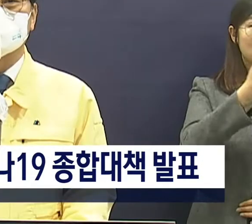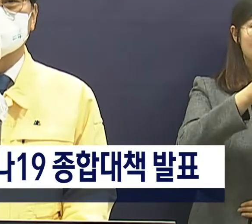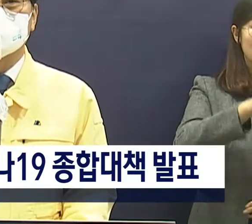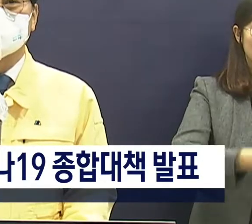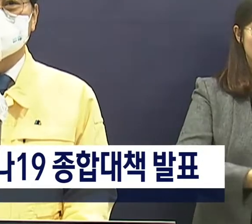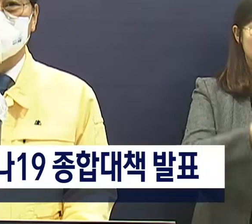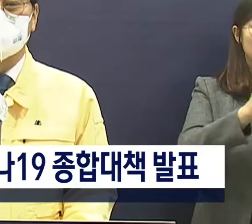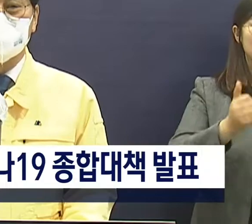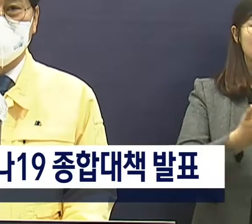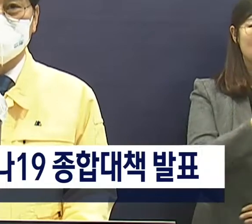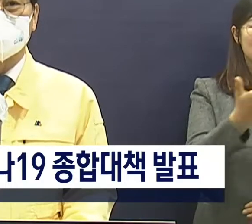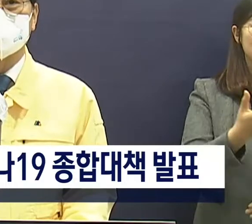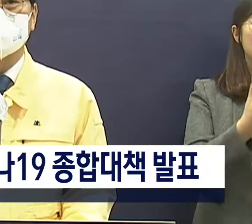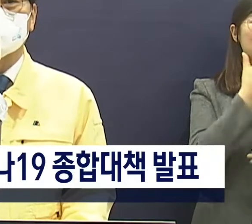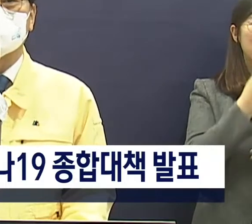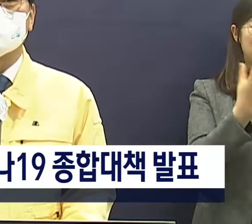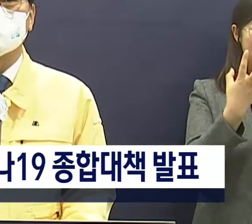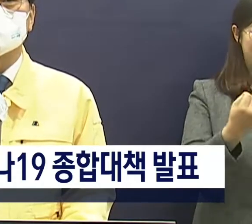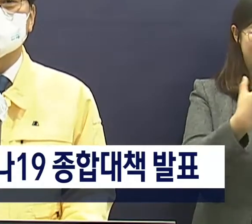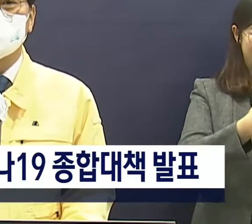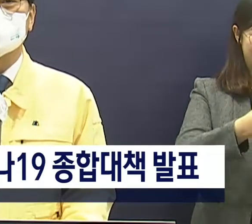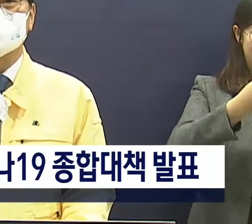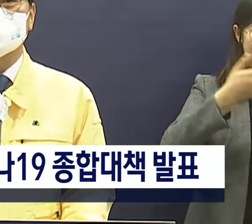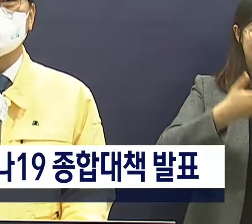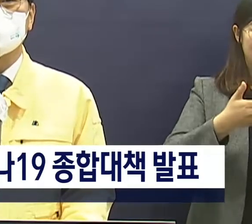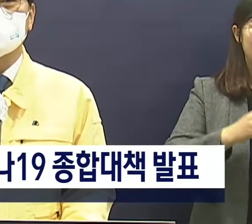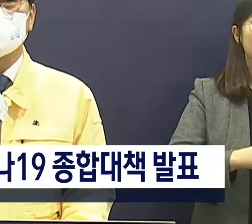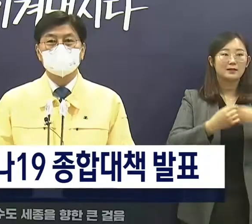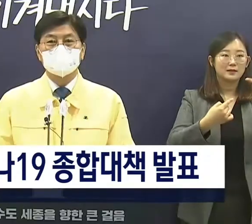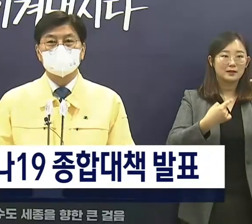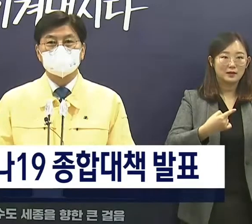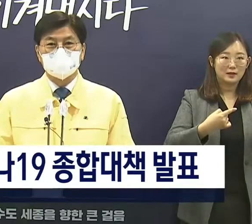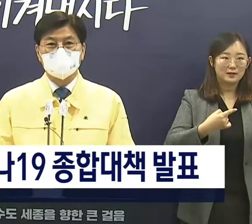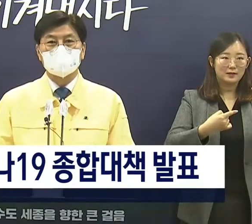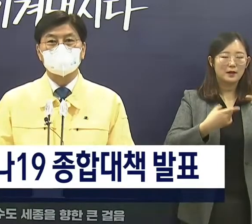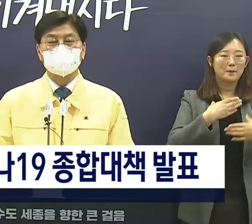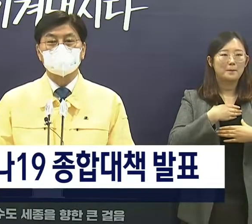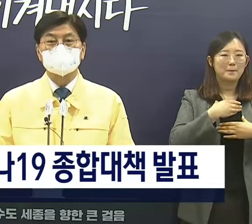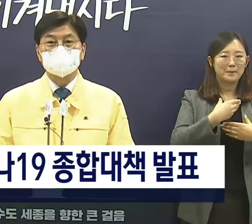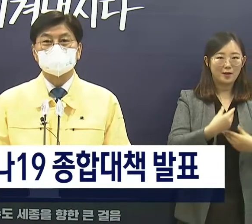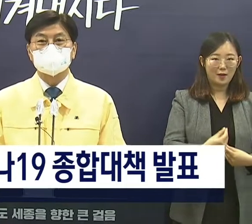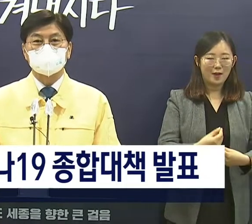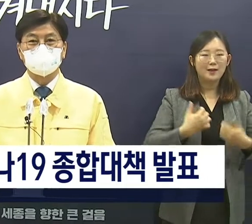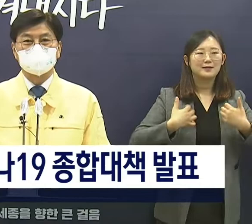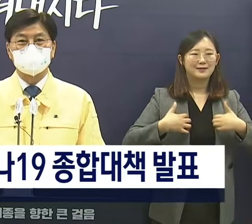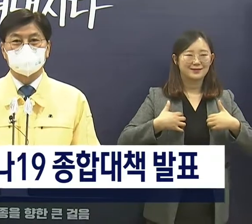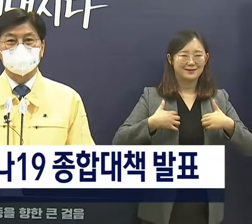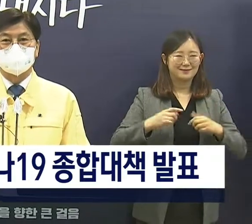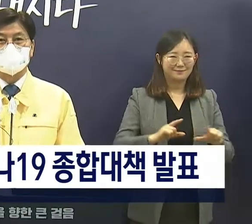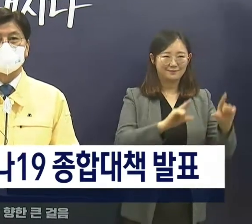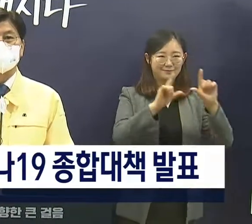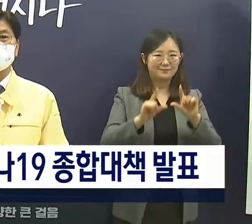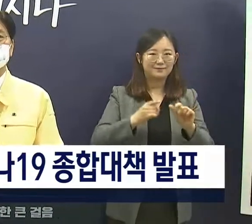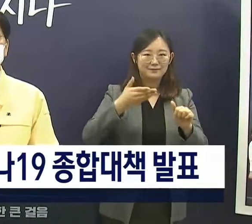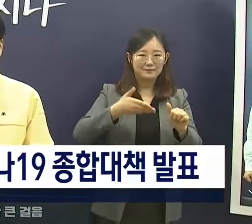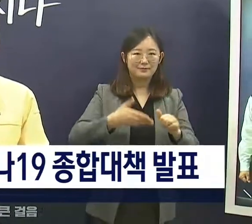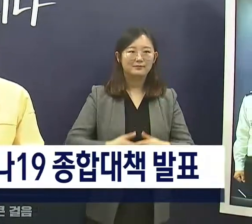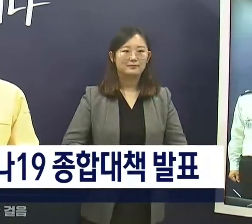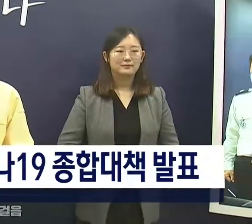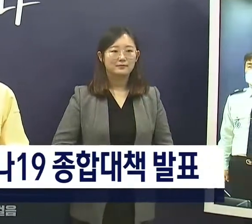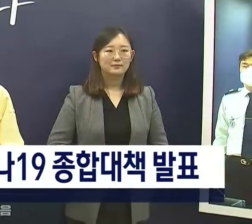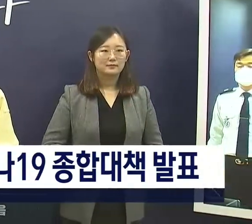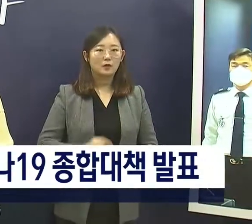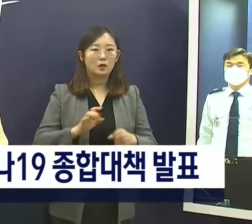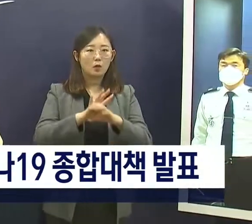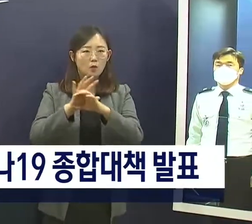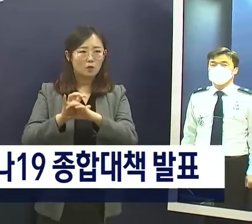오후 9시까지 세종시청 임시 선별 진료소 가 운영되고 정부 방침에 따라 신속 강원 검사와 pcr 검사를